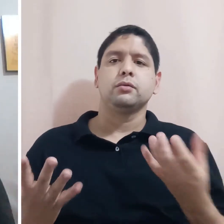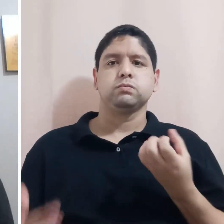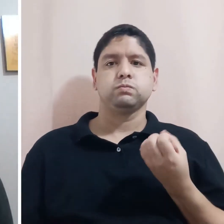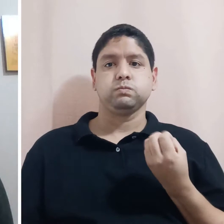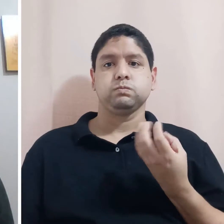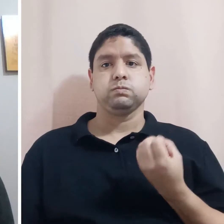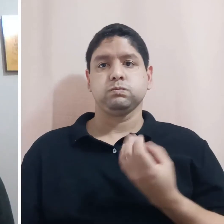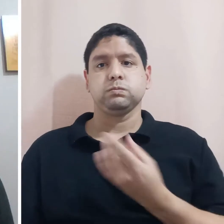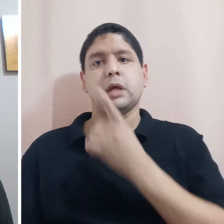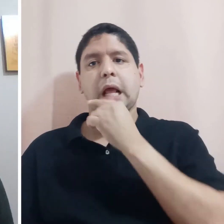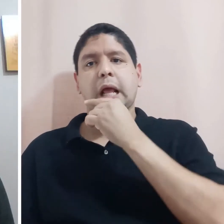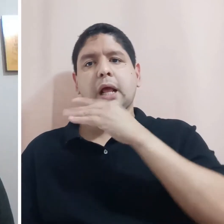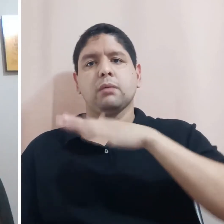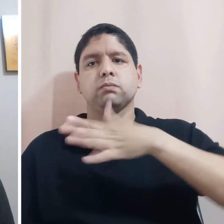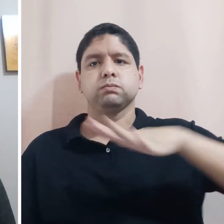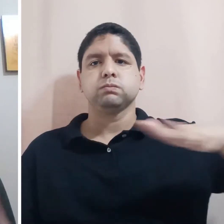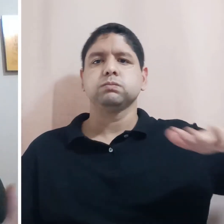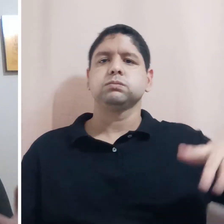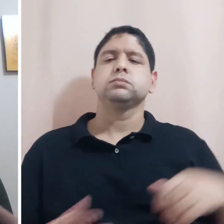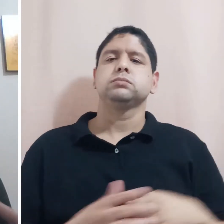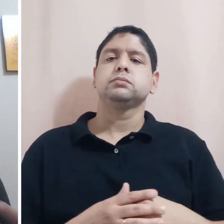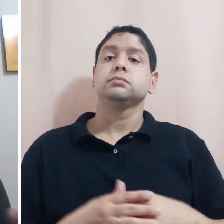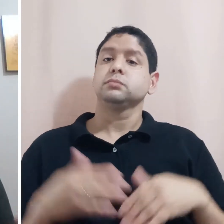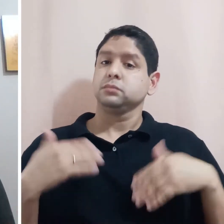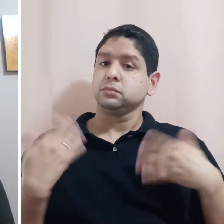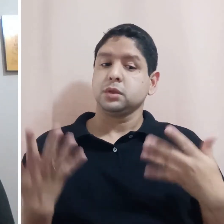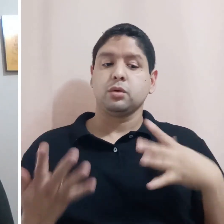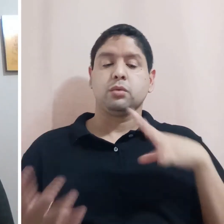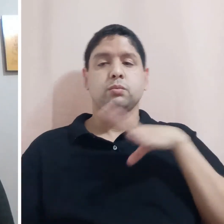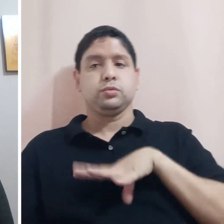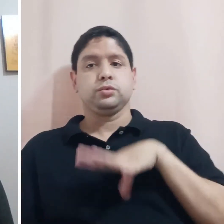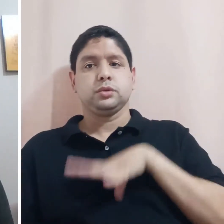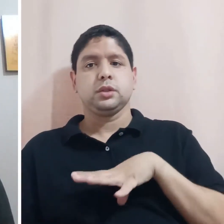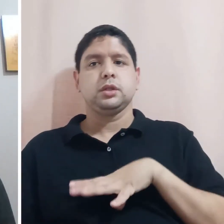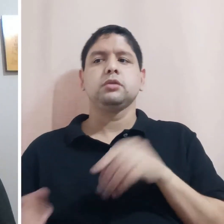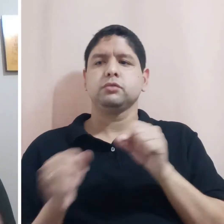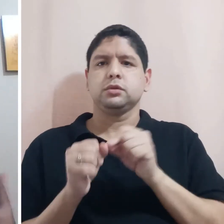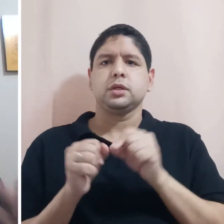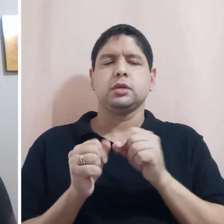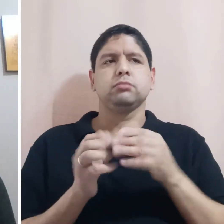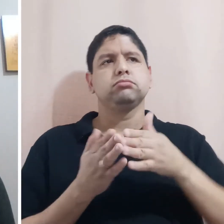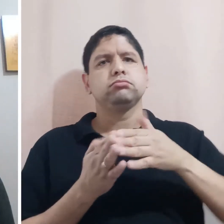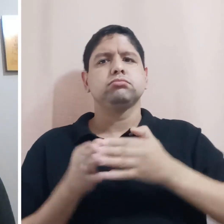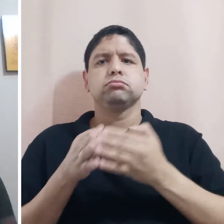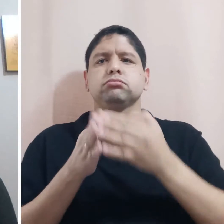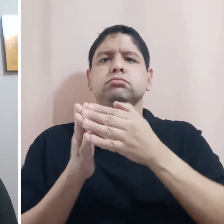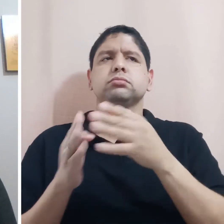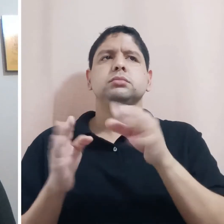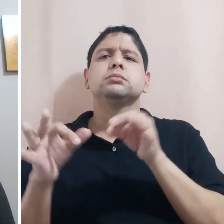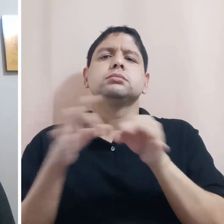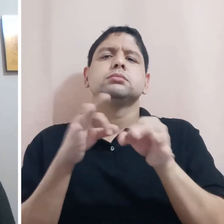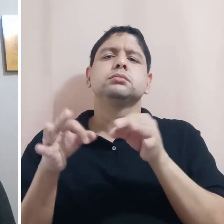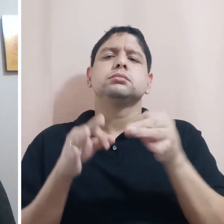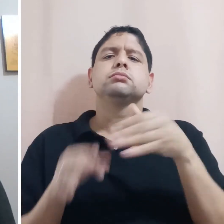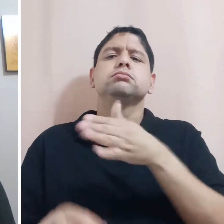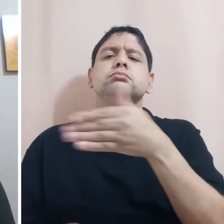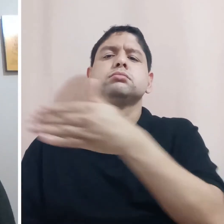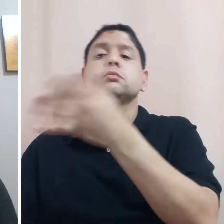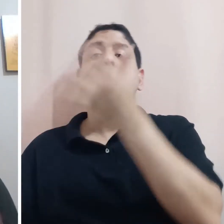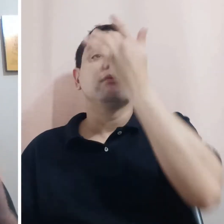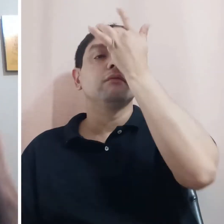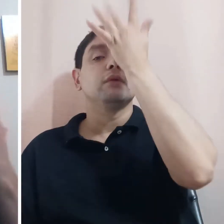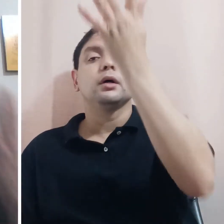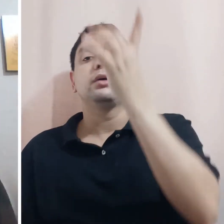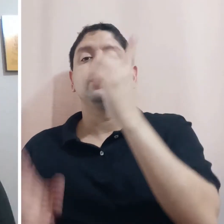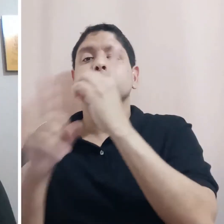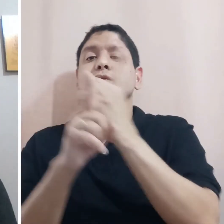é o jeito alternativo que eles encontraram? Viajar pelo oceano. Né? Então, os portugueses desenvolveram uma rota,